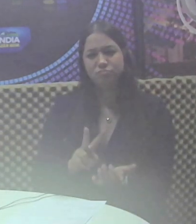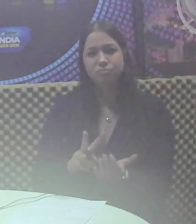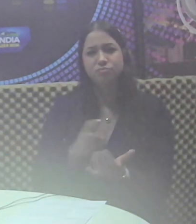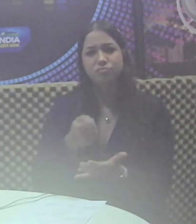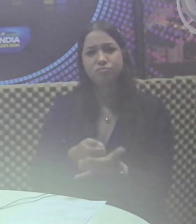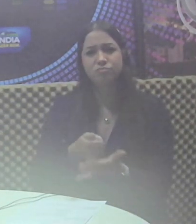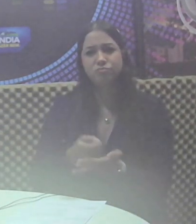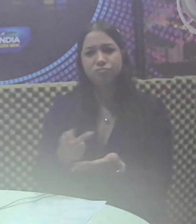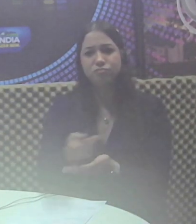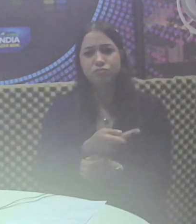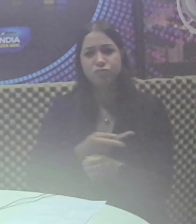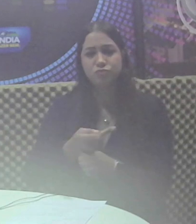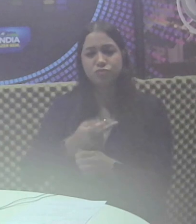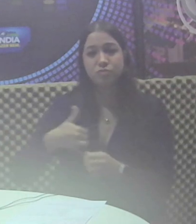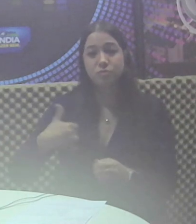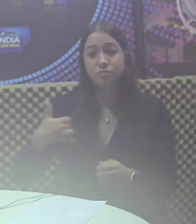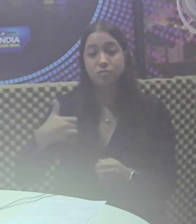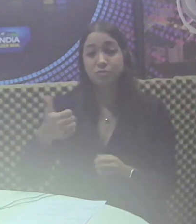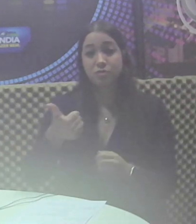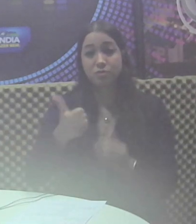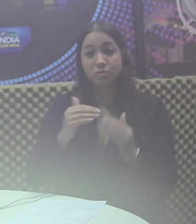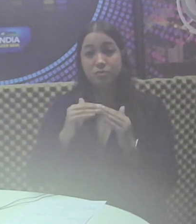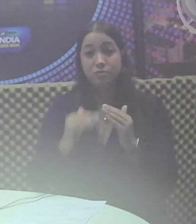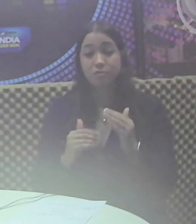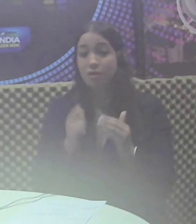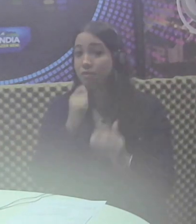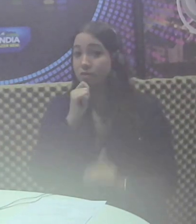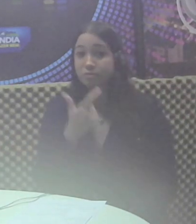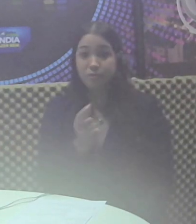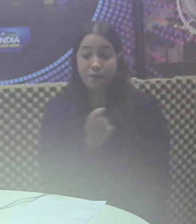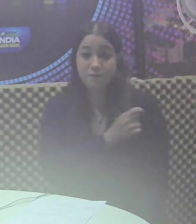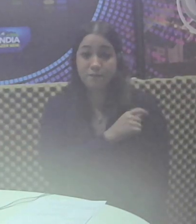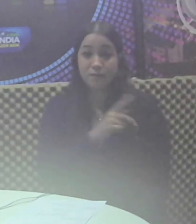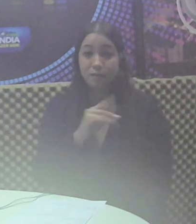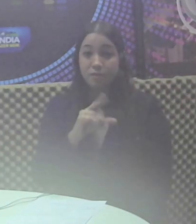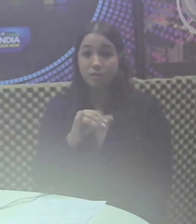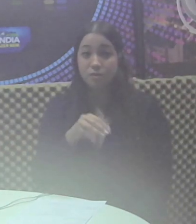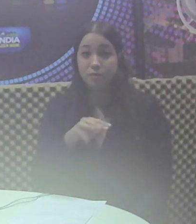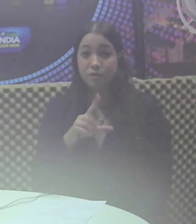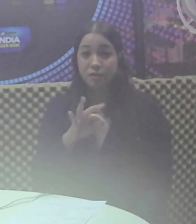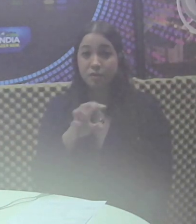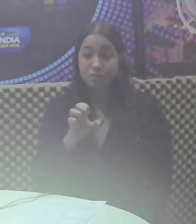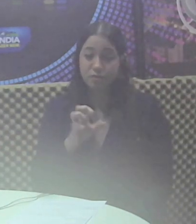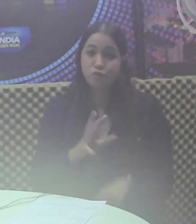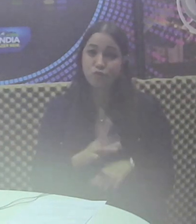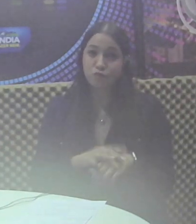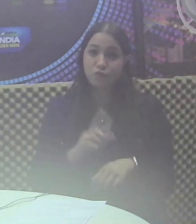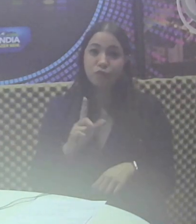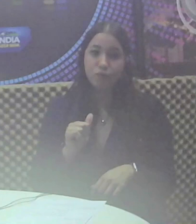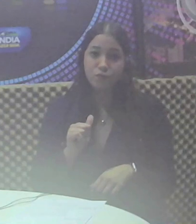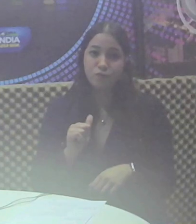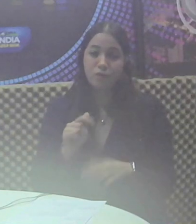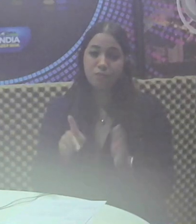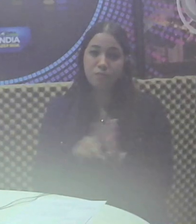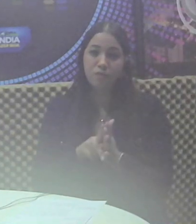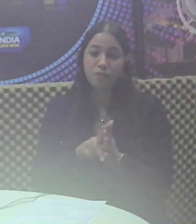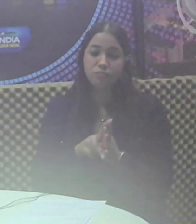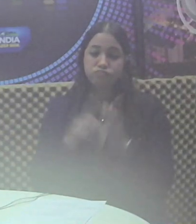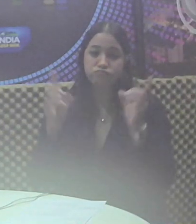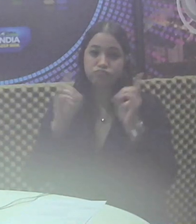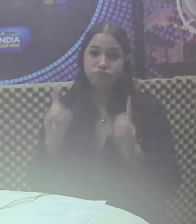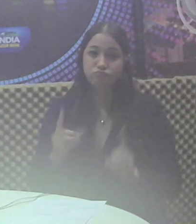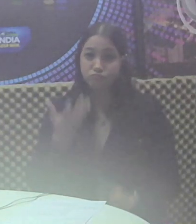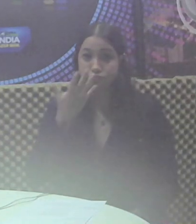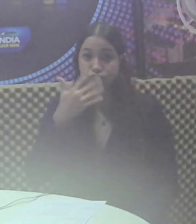de crianças menores de um ano ainda não vacinadas contra a poliomielite, doença também conhecida como paralisia infantil.